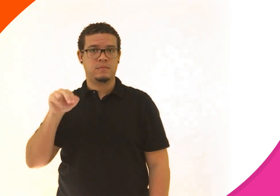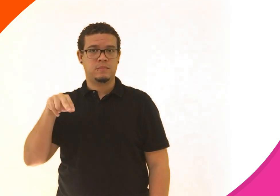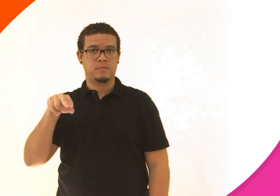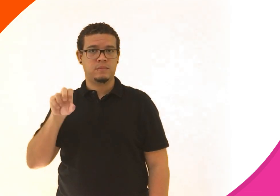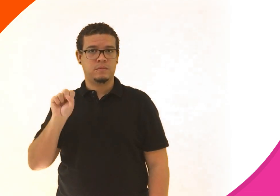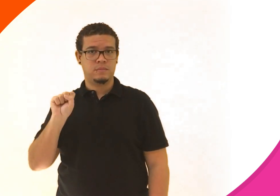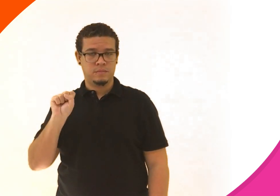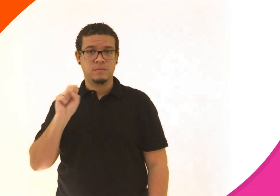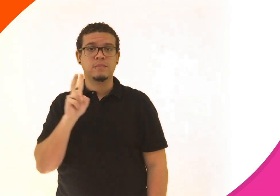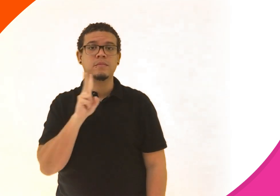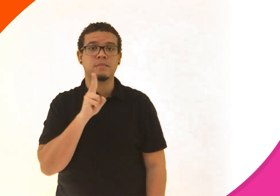Martins.